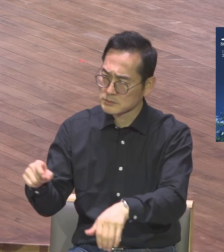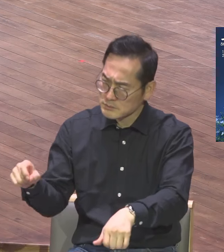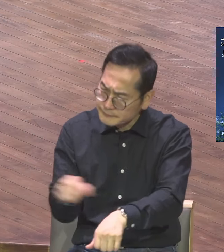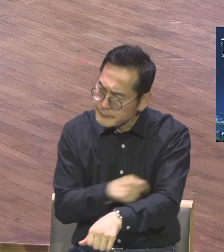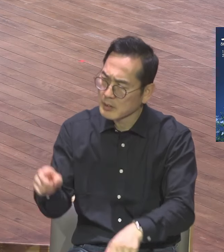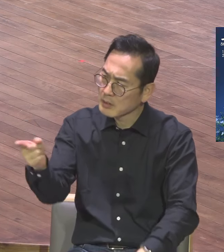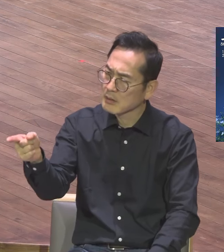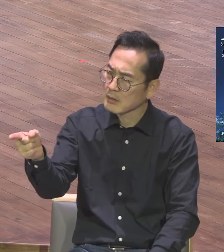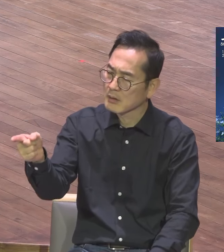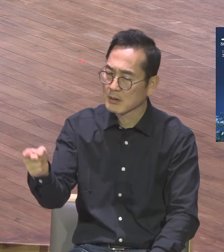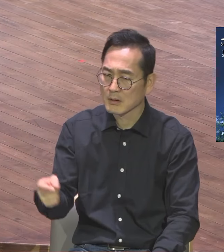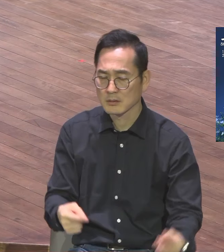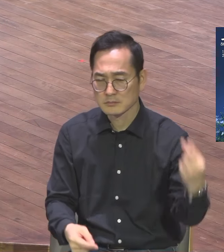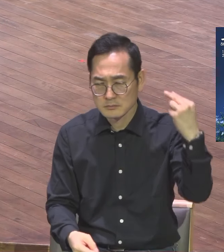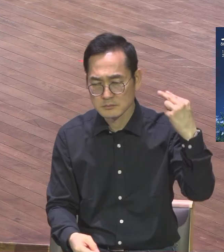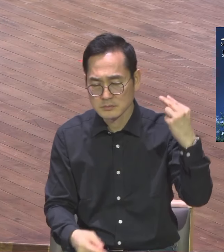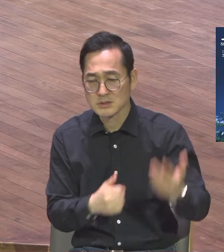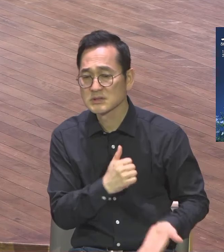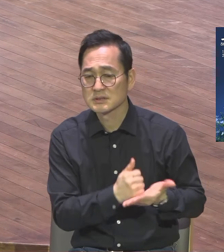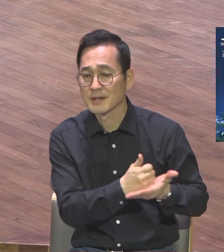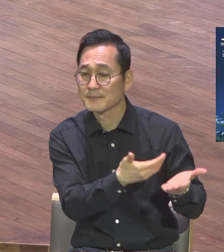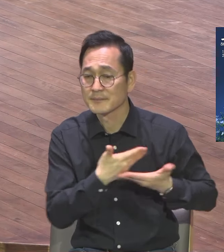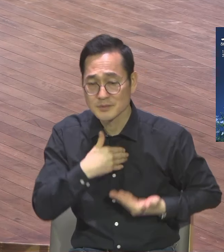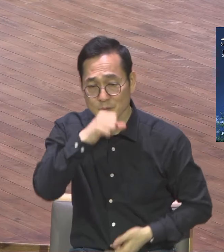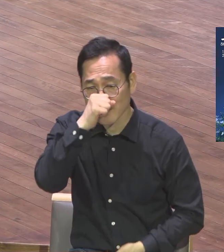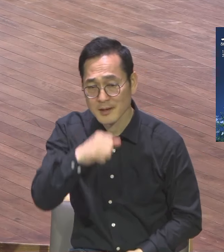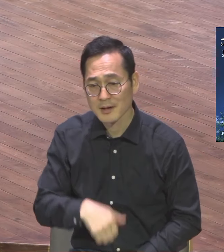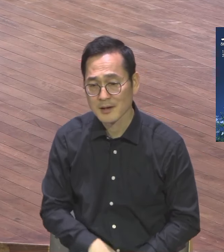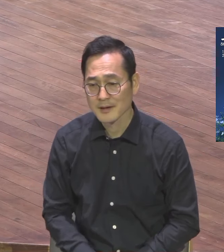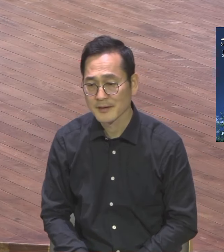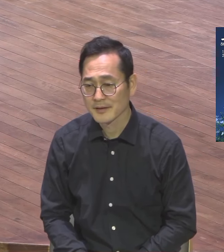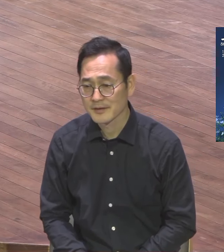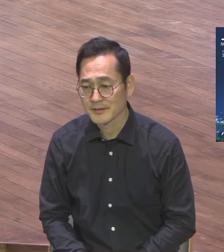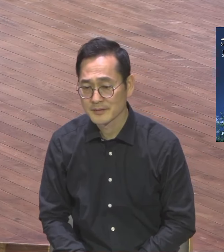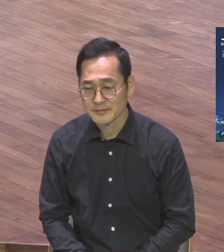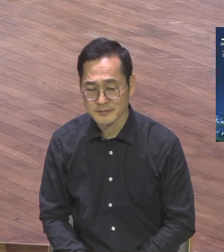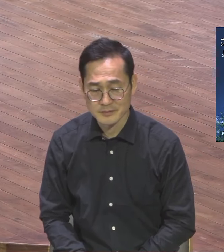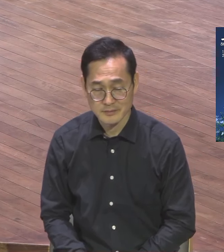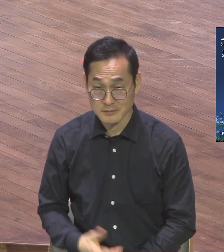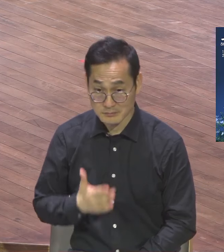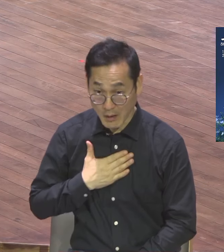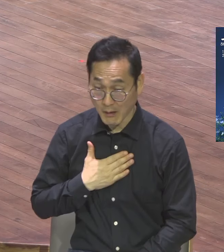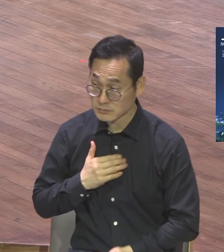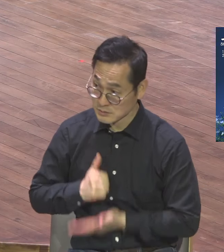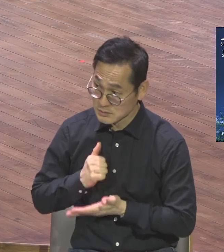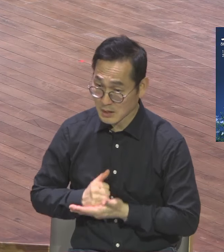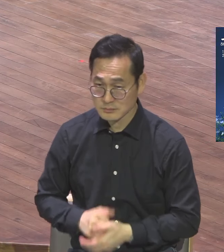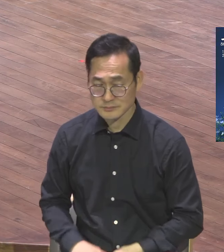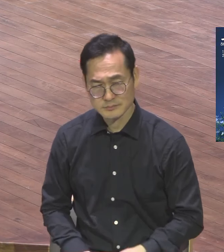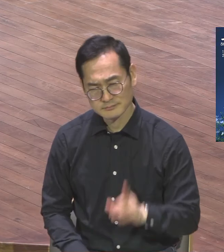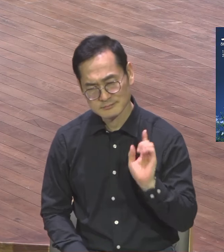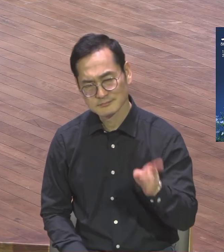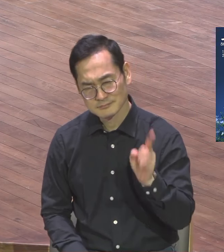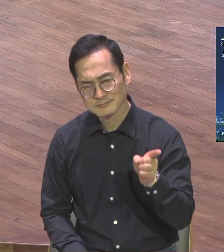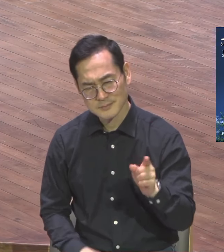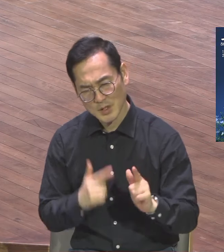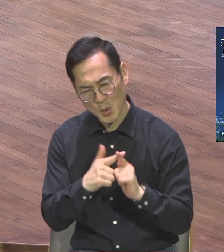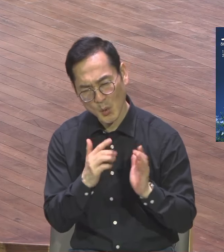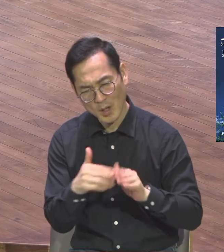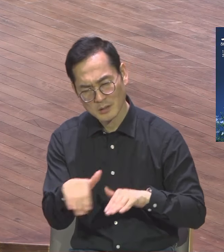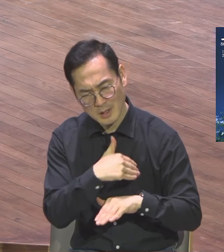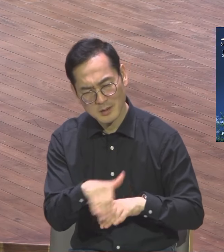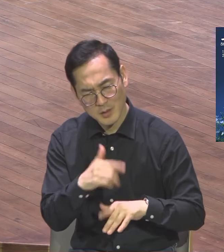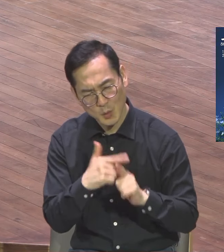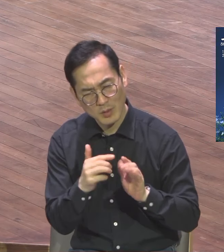고백이 나올 정도로 저는 그걸 처음 들었다니까요. 저 사람 저 교회 다니는